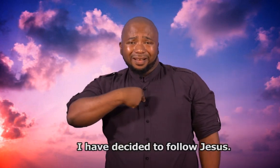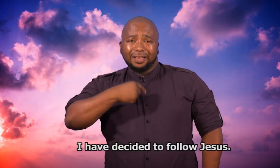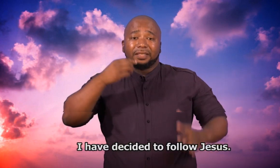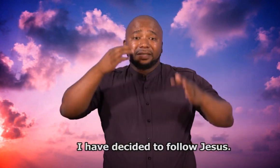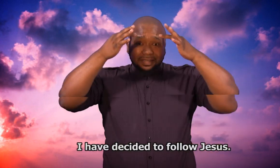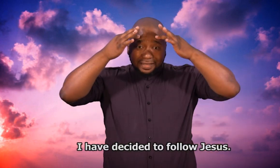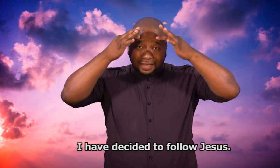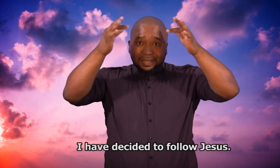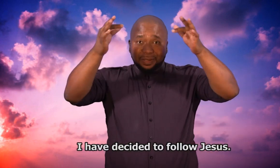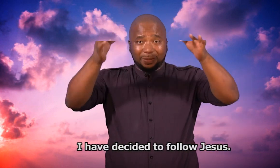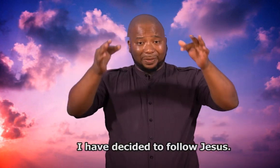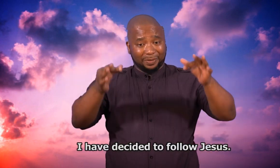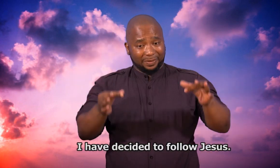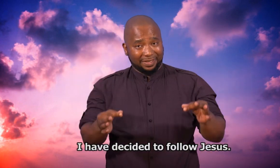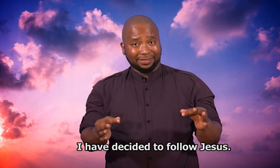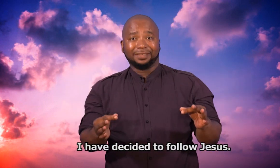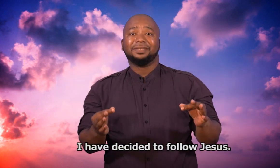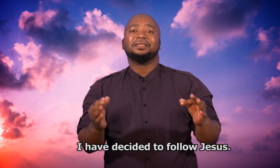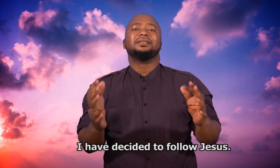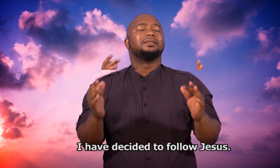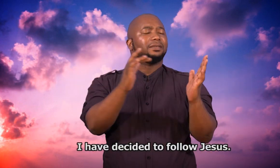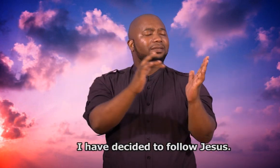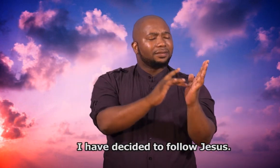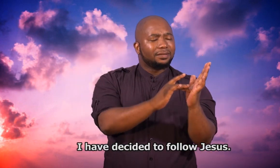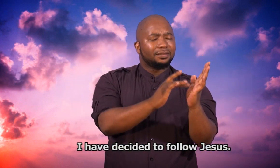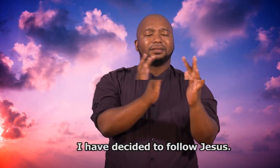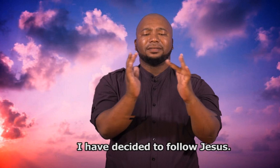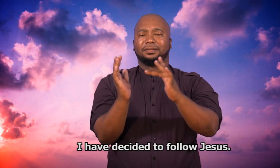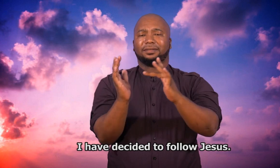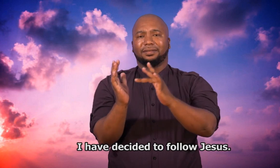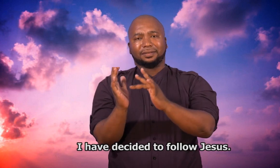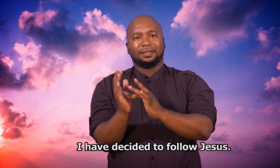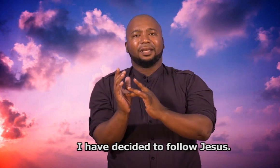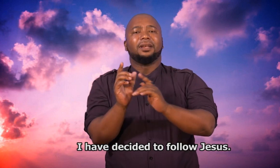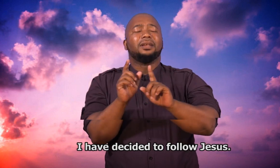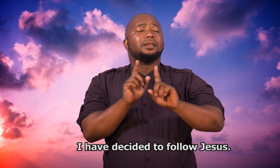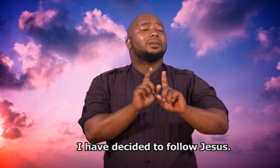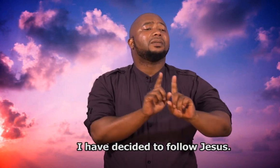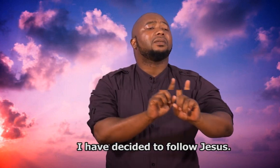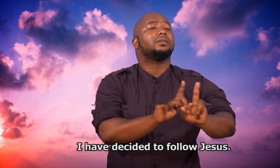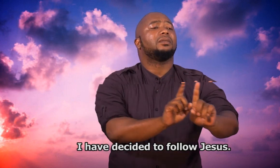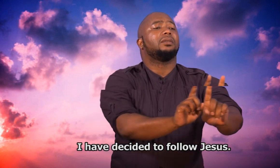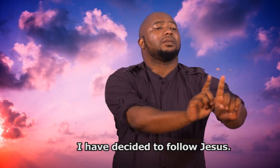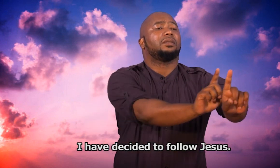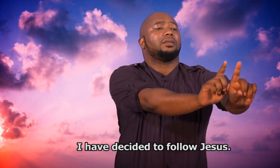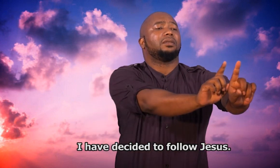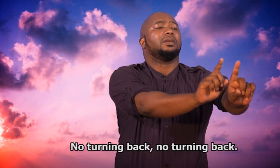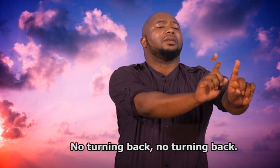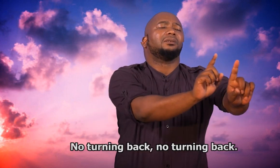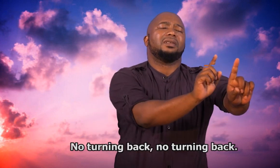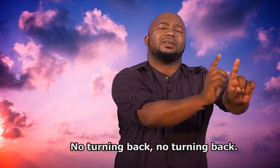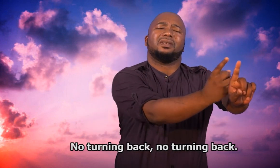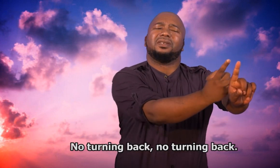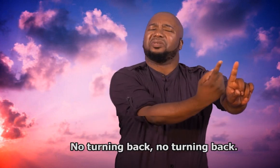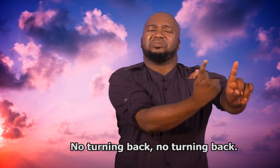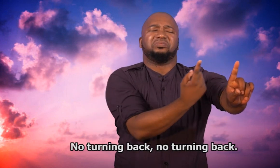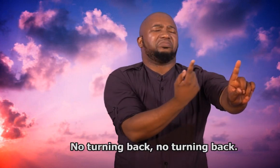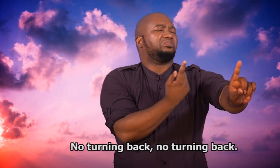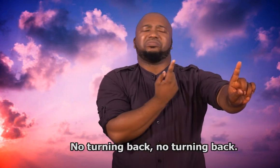have decided to follow Jesus. No